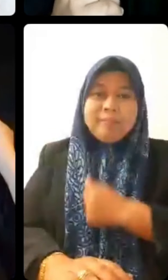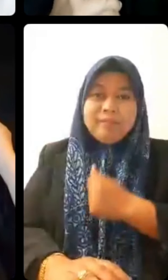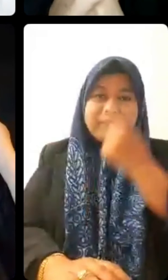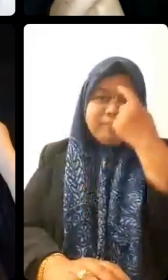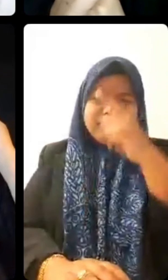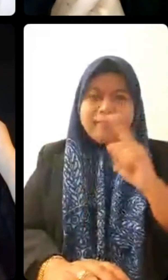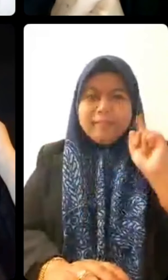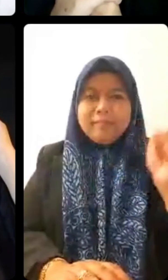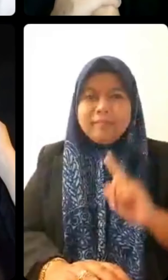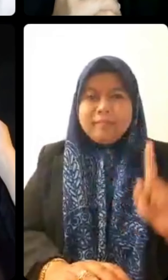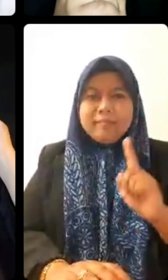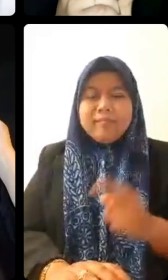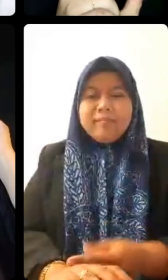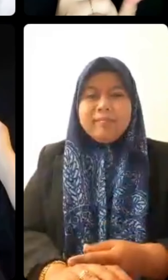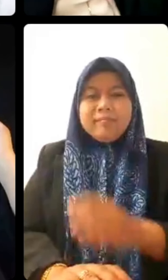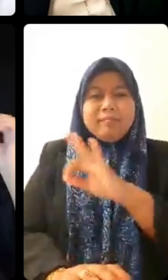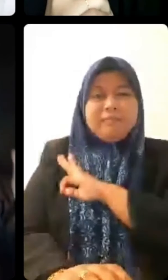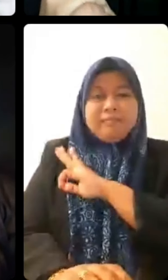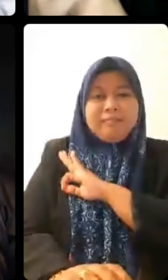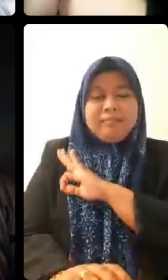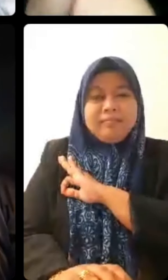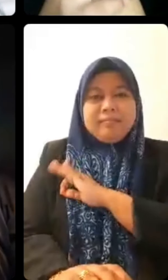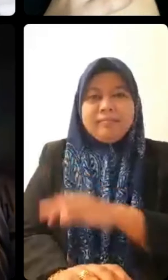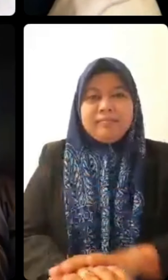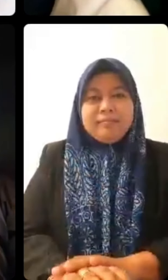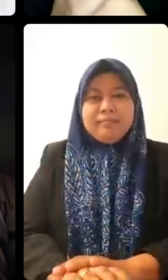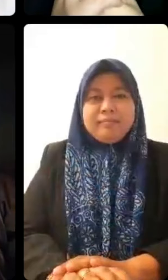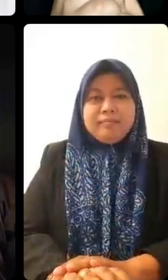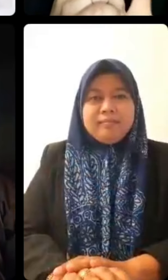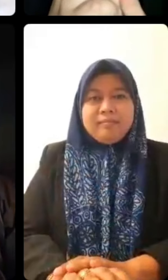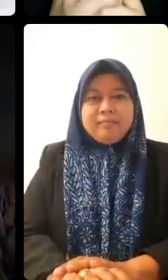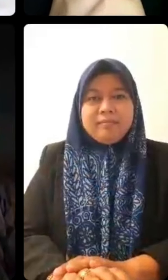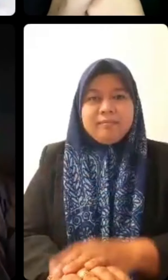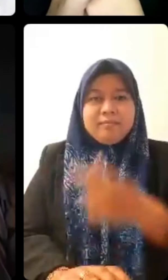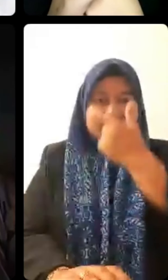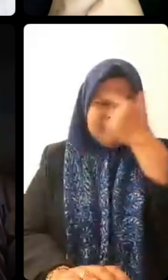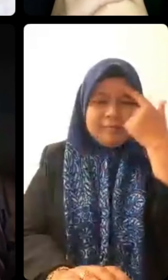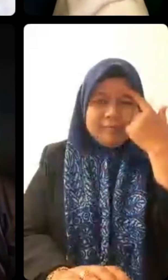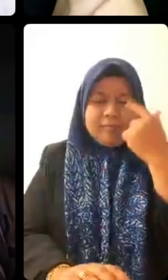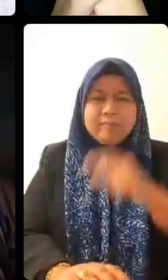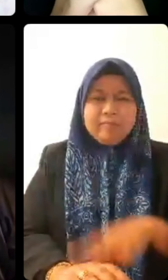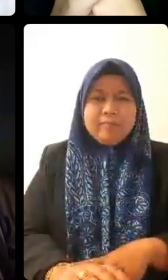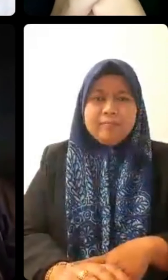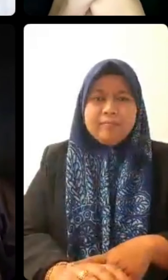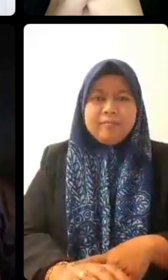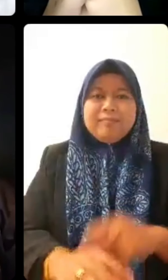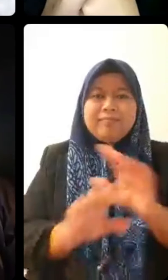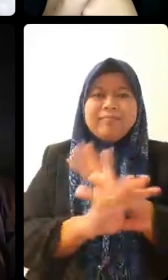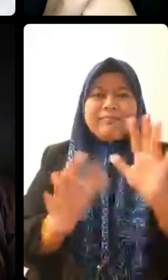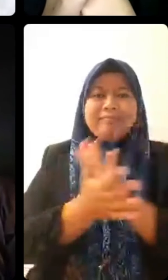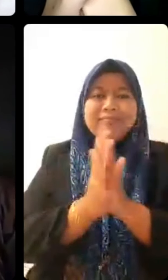Anis kerana atas masa tempoh hari yang tidak jadi tu. Maaflah dari pihak